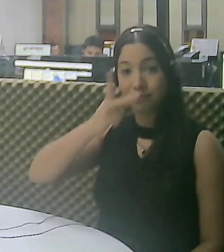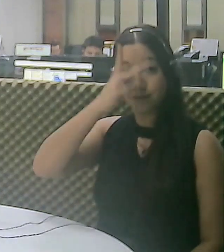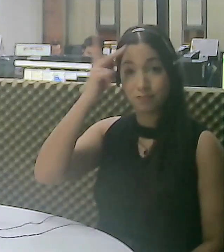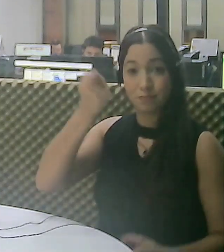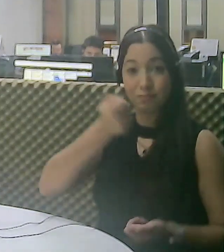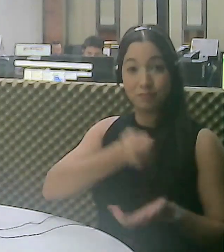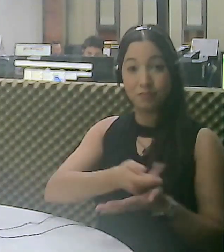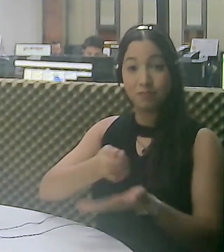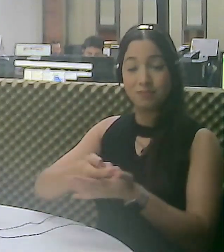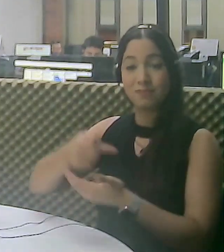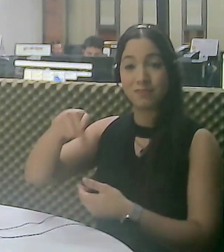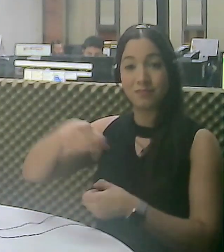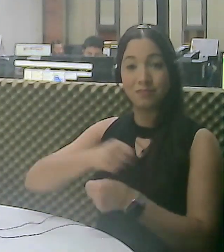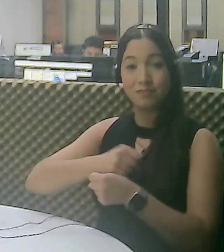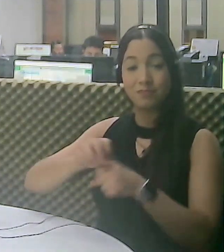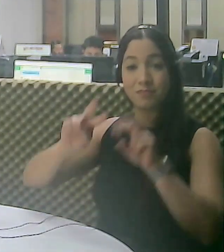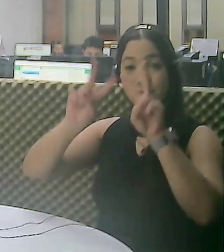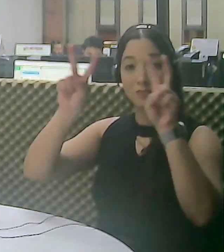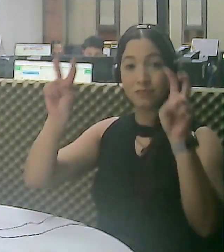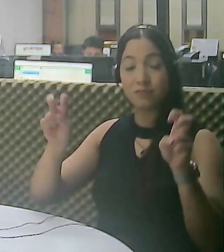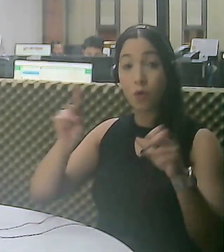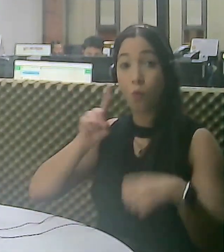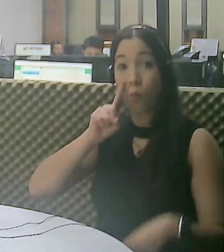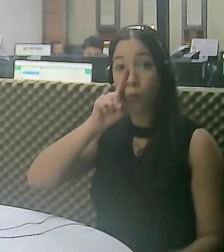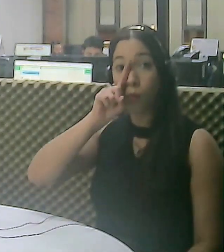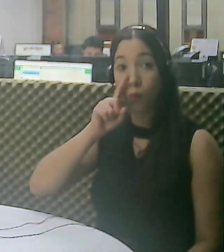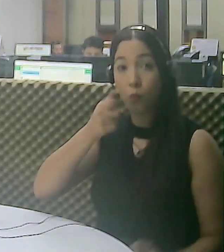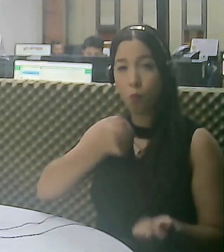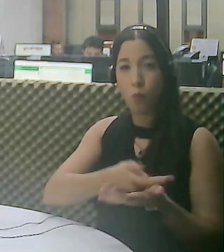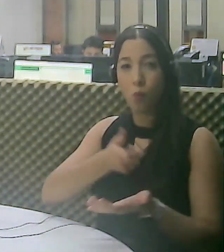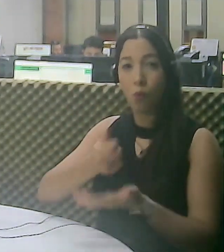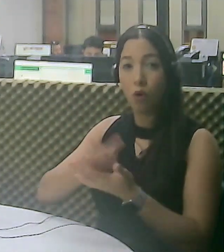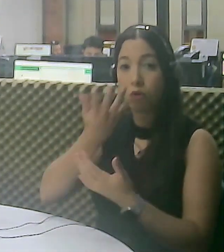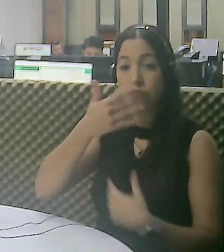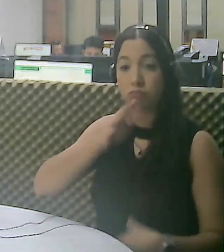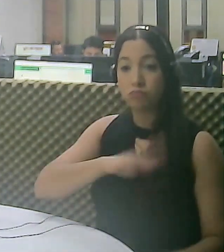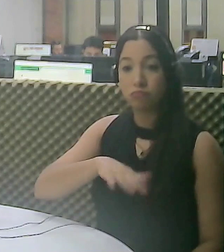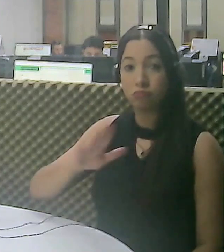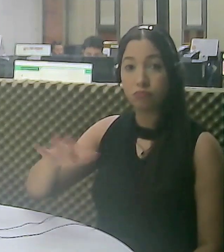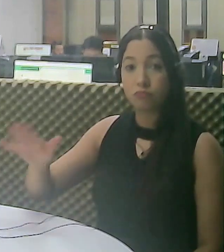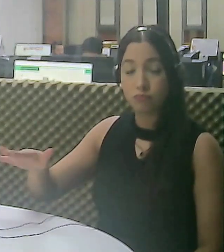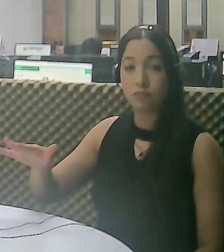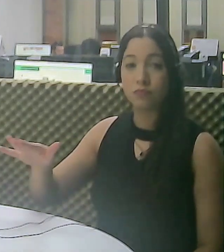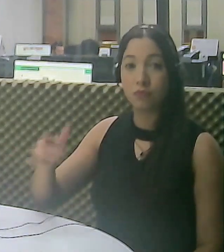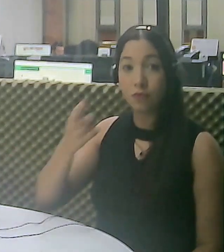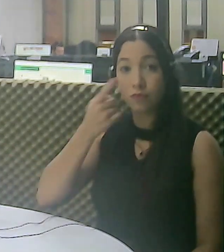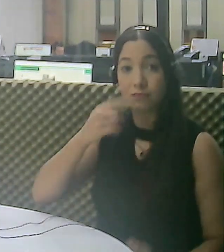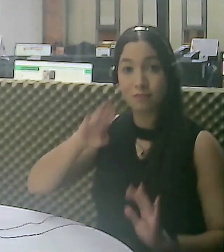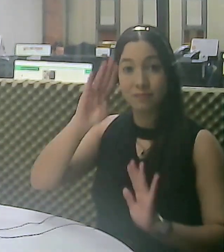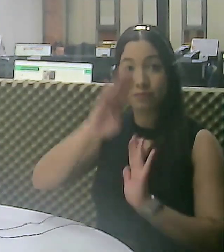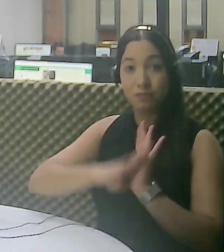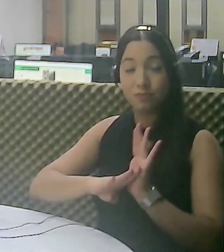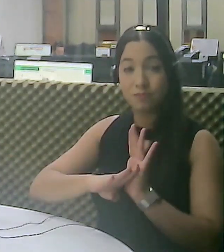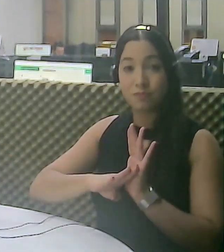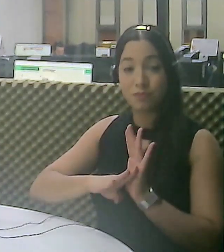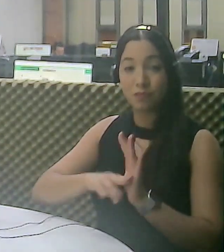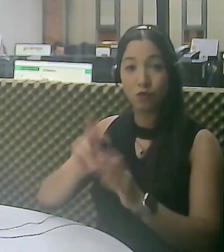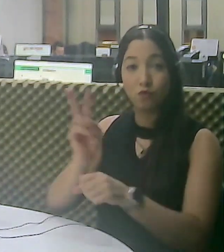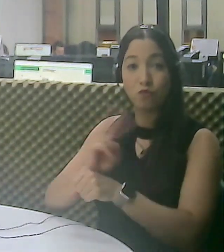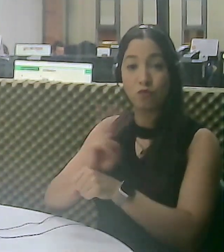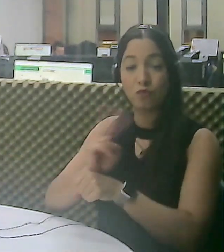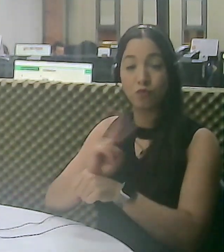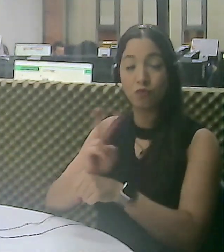consumidores. Neste ano, o tema é Riscos do Consumo Infantil. Vamos conferir a programação completa com o superintendente do